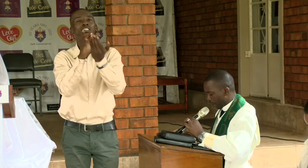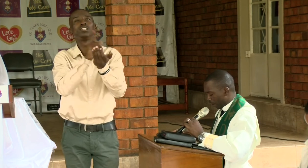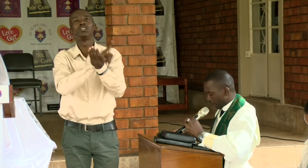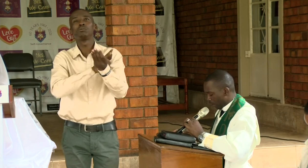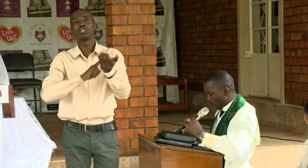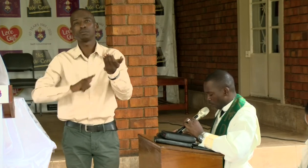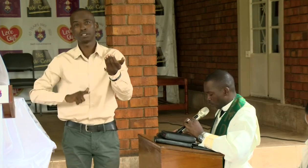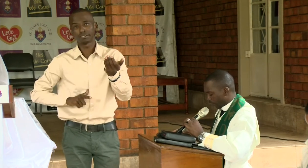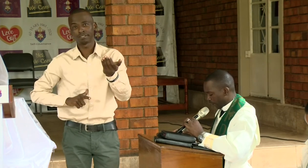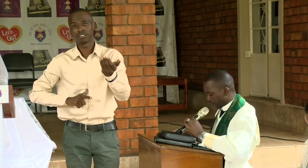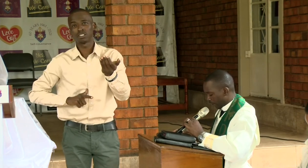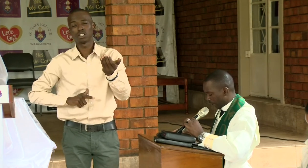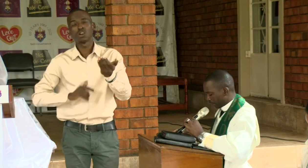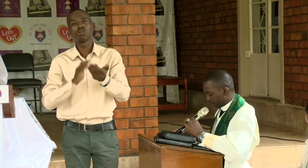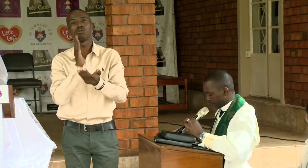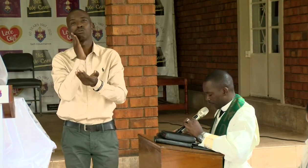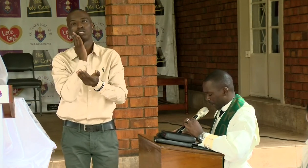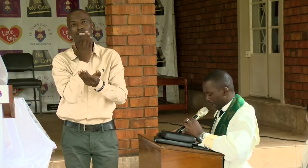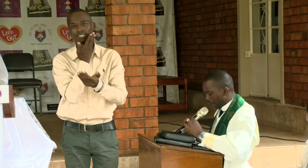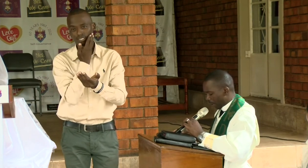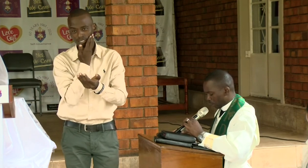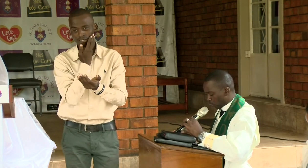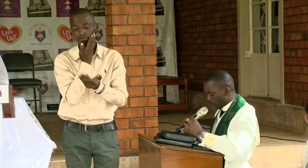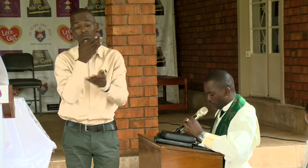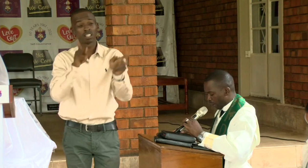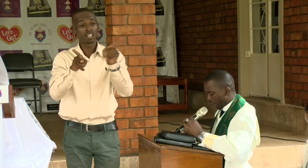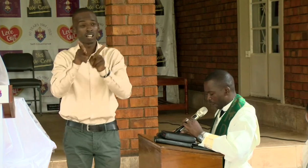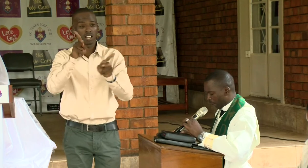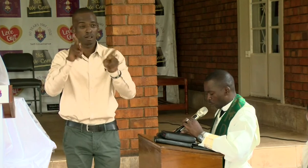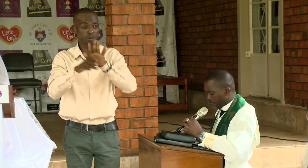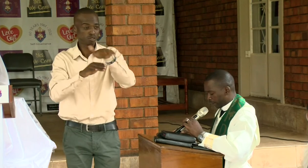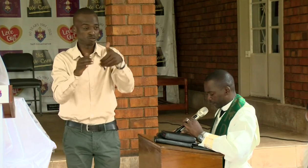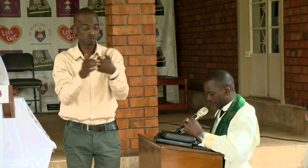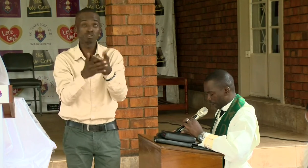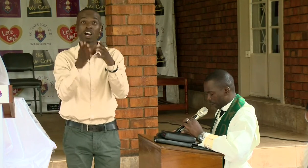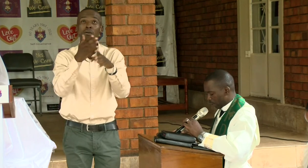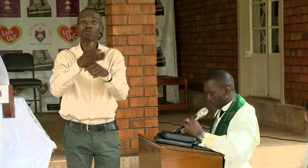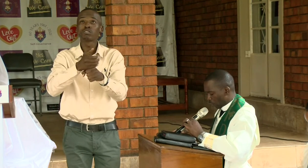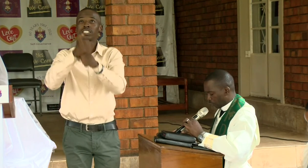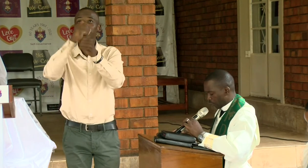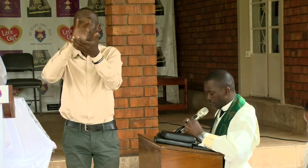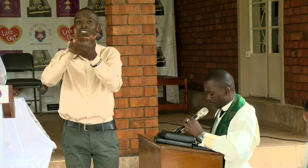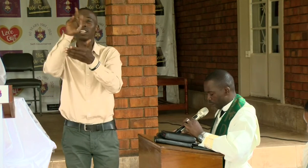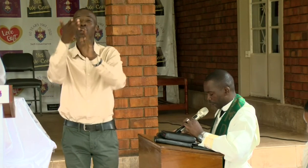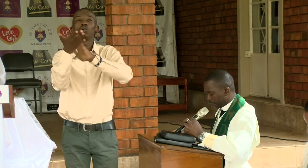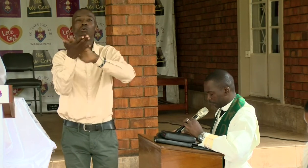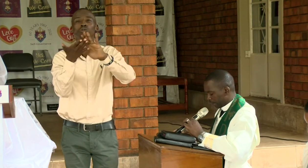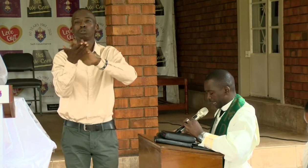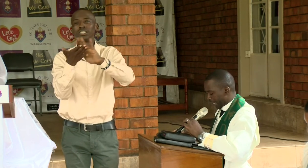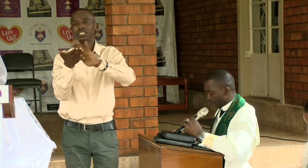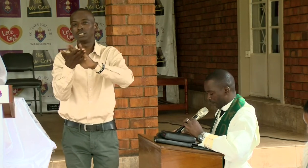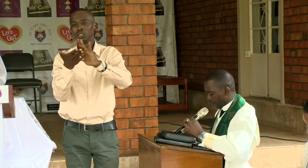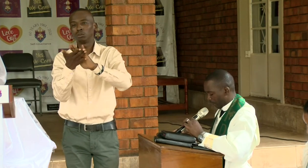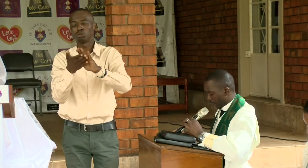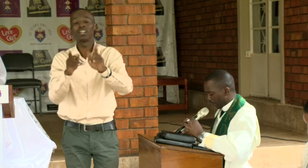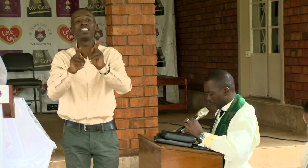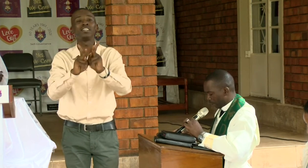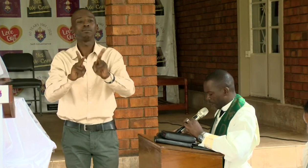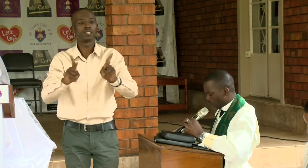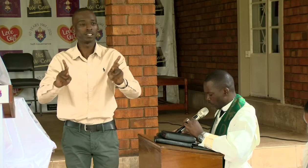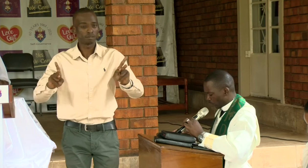mukama ow'okusaasira abantu bo abakukkiriza okusonyiyibwa